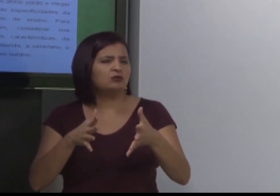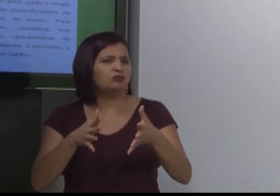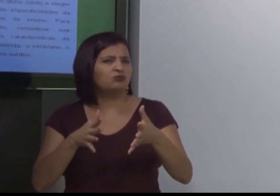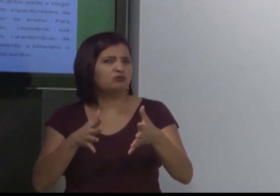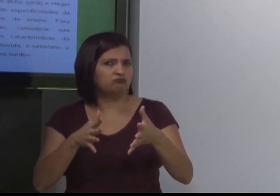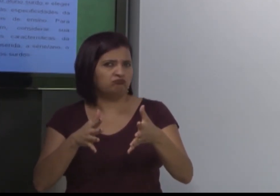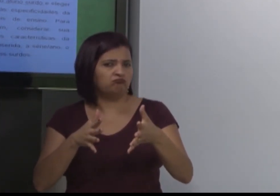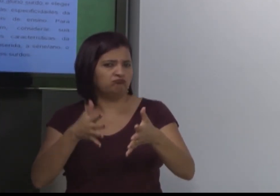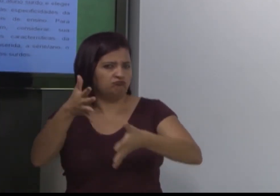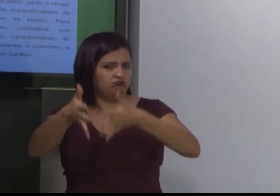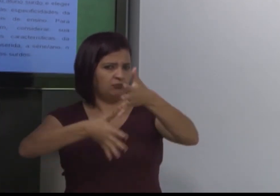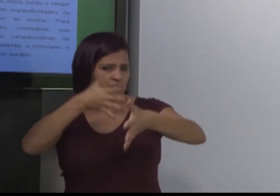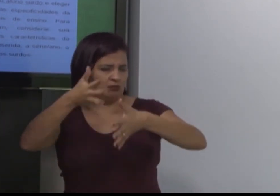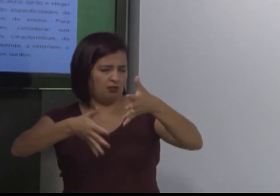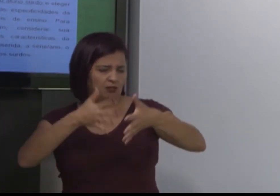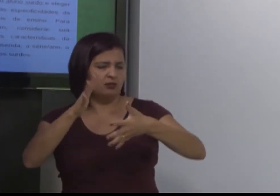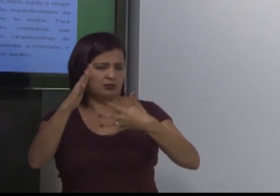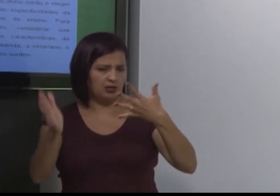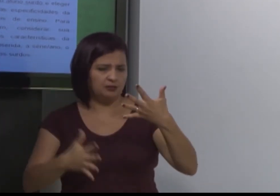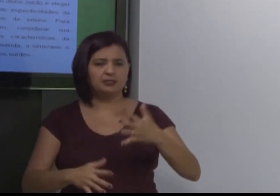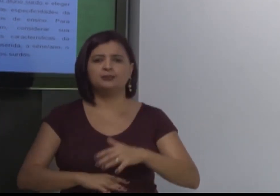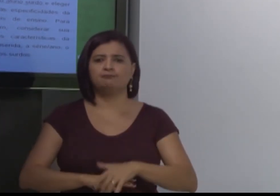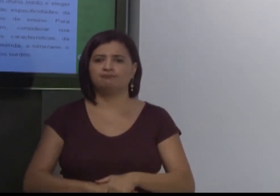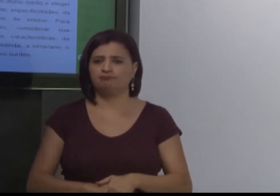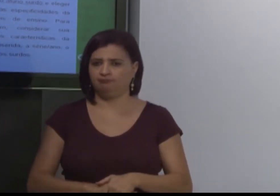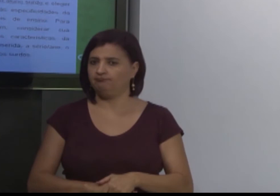Sistematizar o ensino da língua de sinais, da Libras.